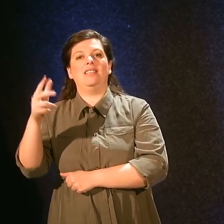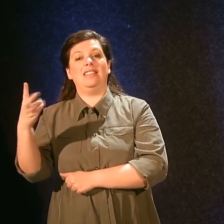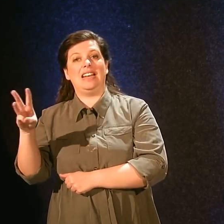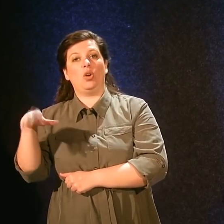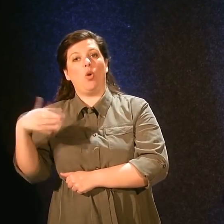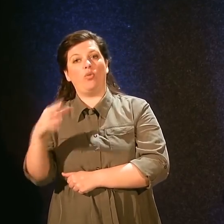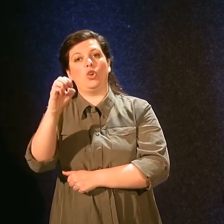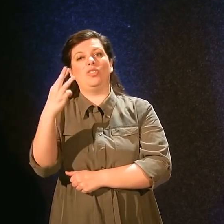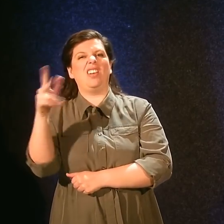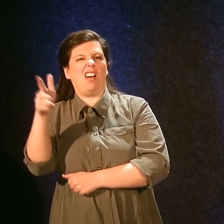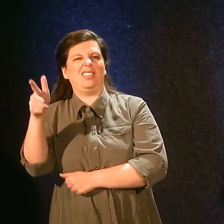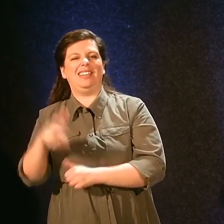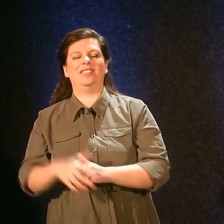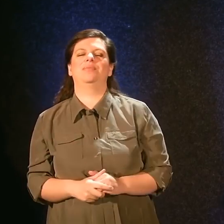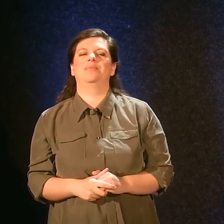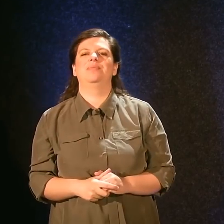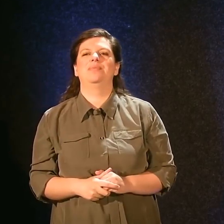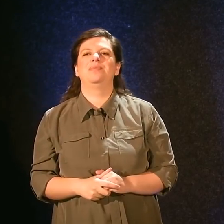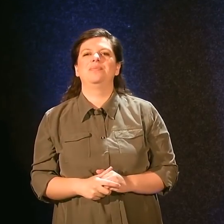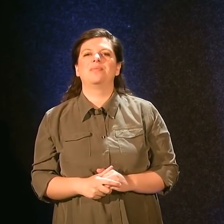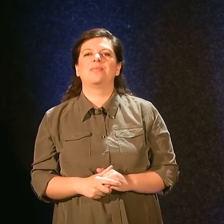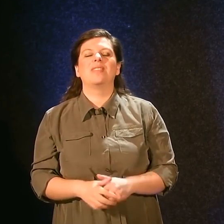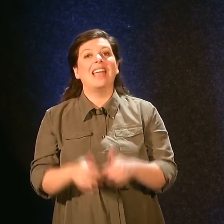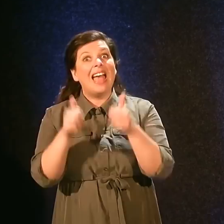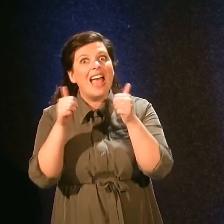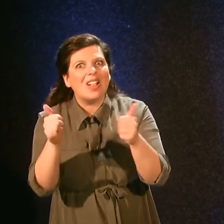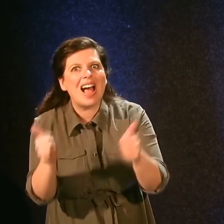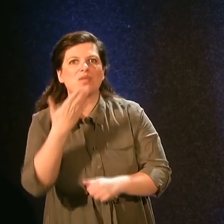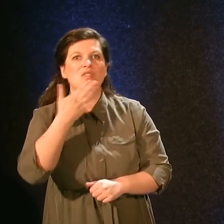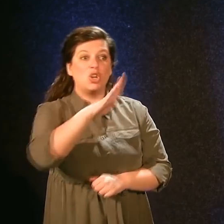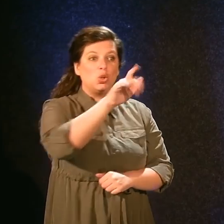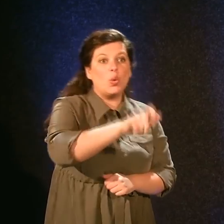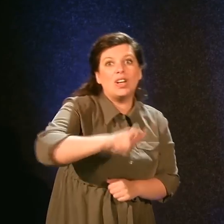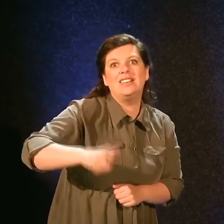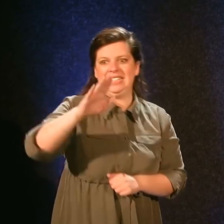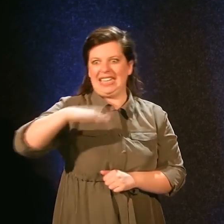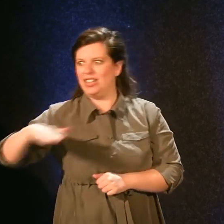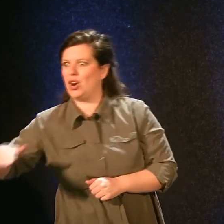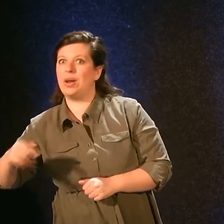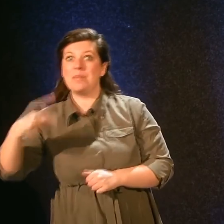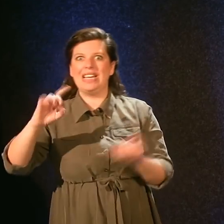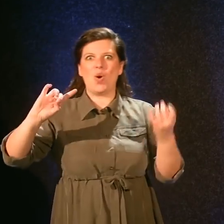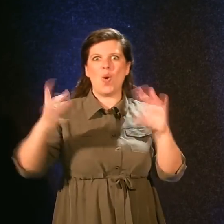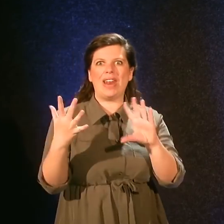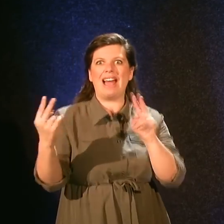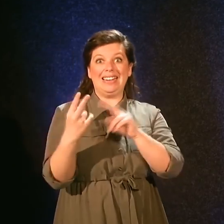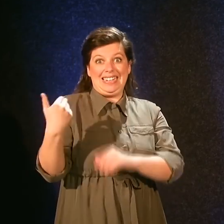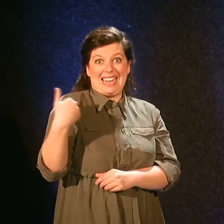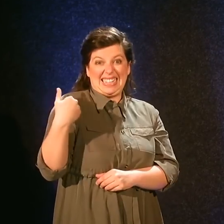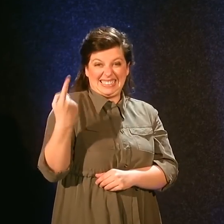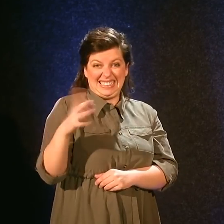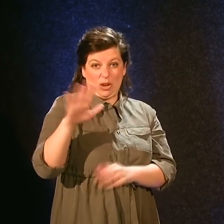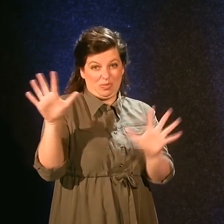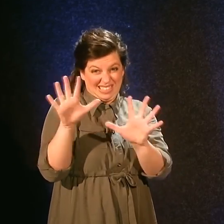contact@mozaïek033.nl. We vinden het heel gaaf dat onze jongeren en onze kinderen elkaar steeds meer online vinden. Net nog onze kidsdienst om